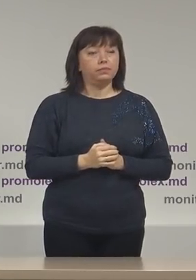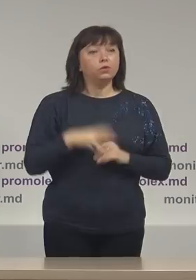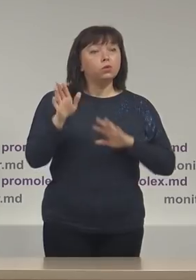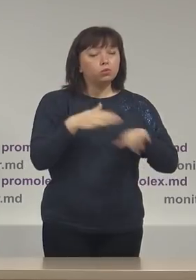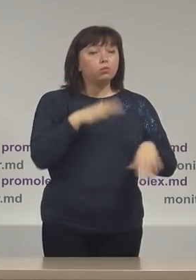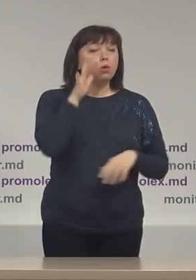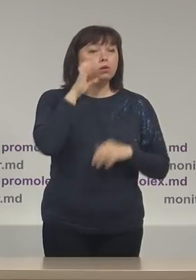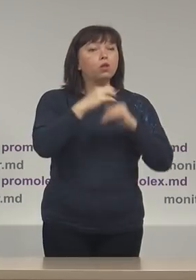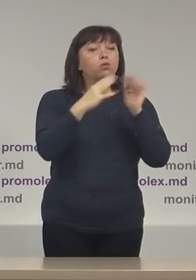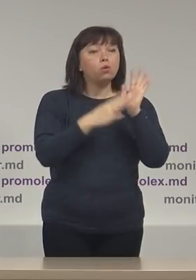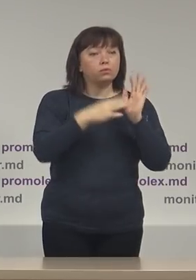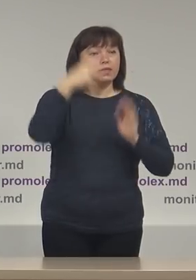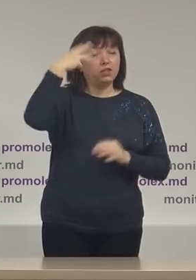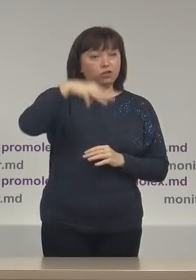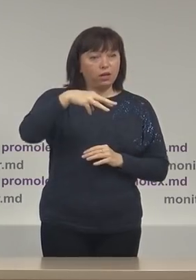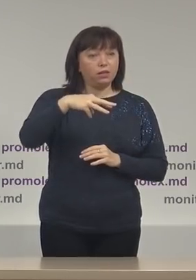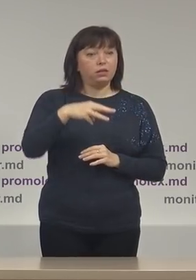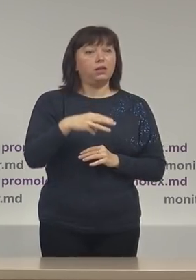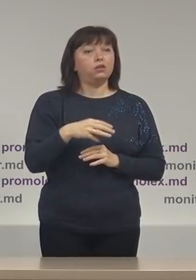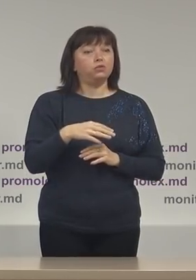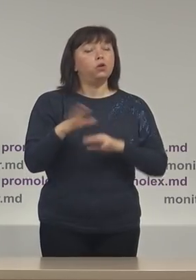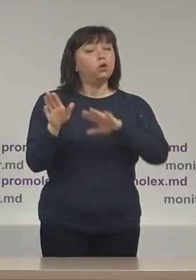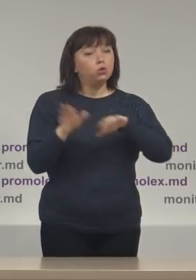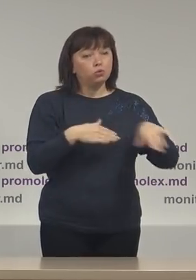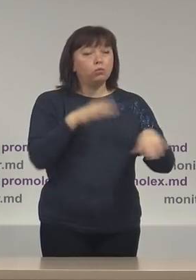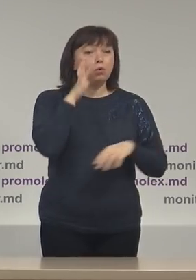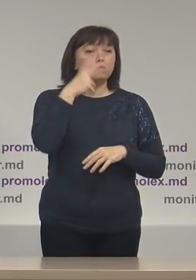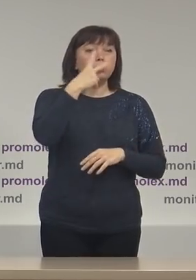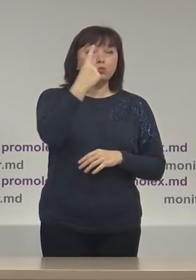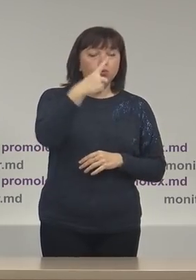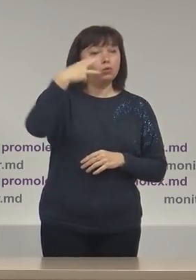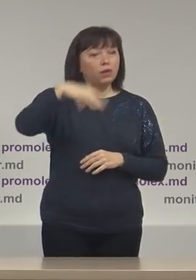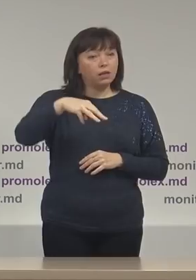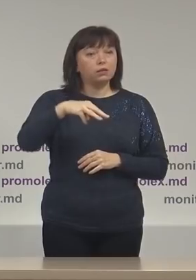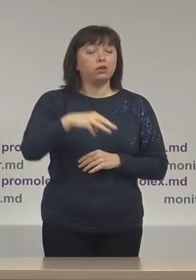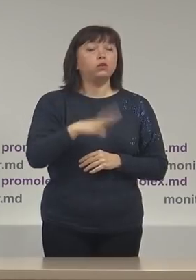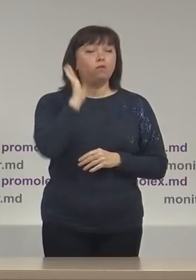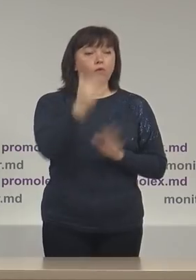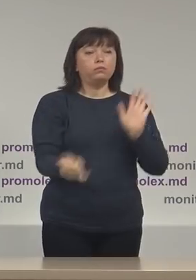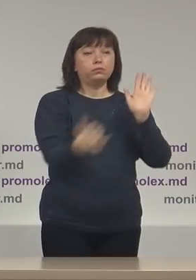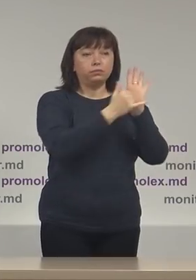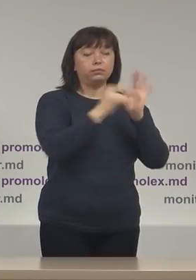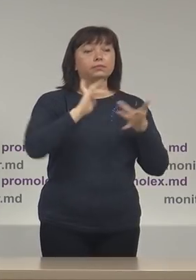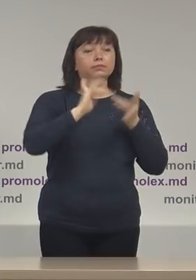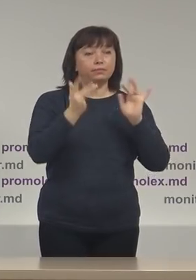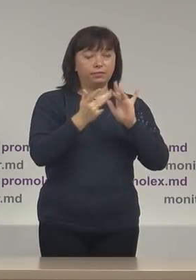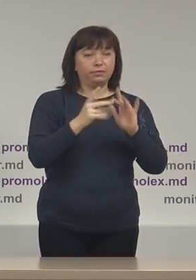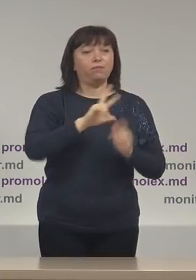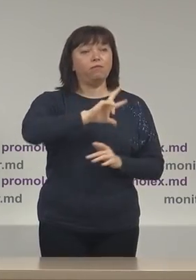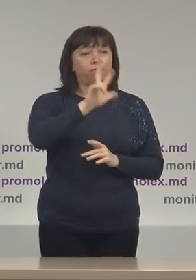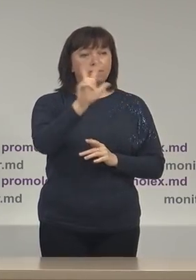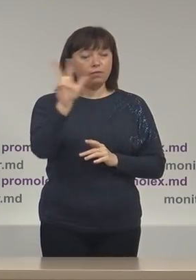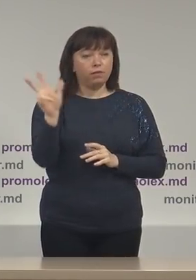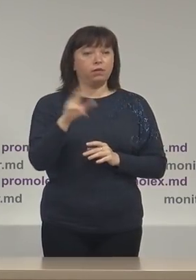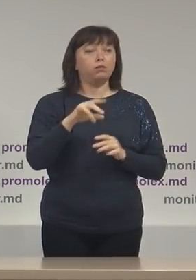ora 19:30 și după orele 21:30 vom plasa pe pagina web a Asociației